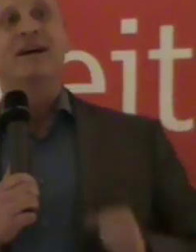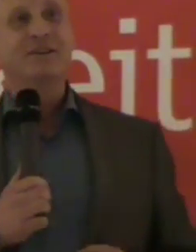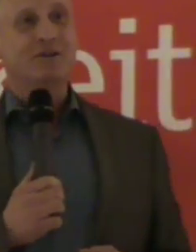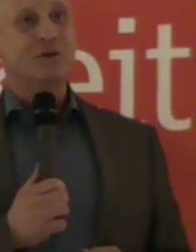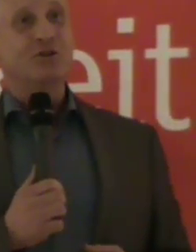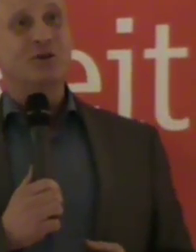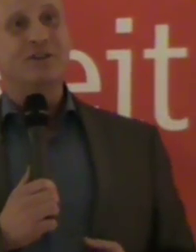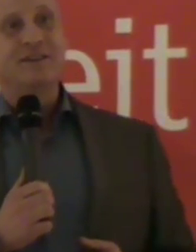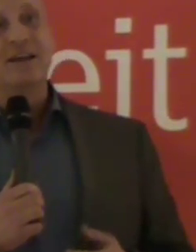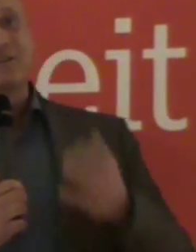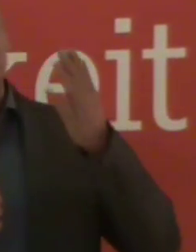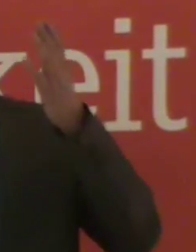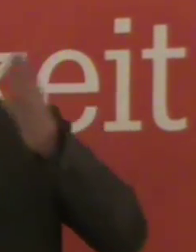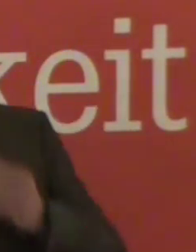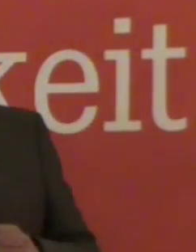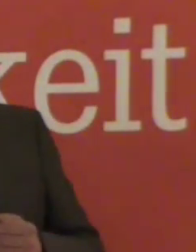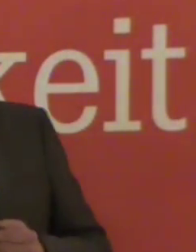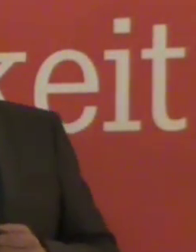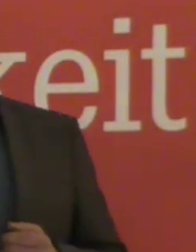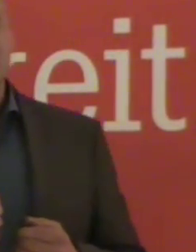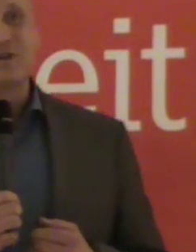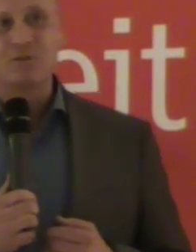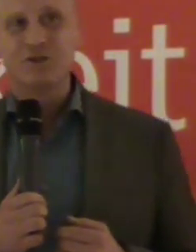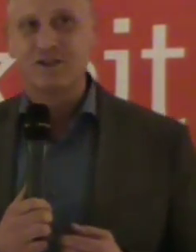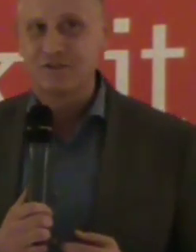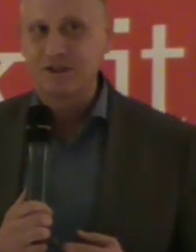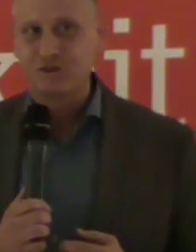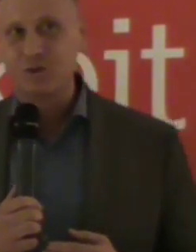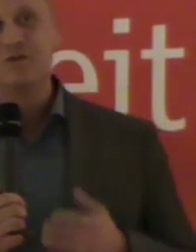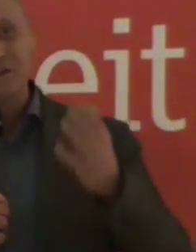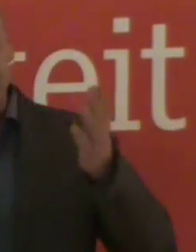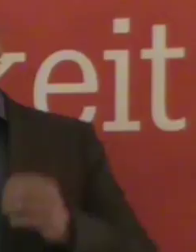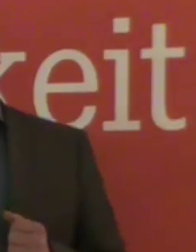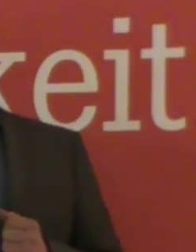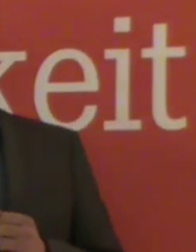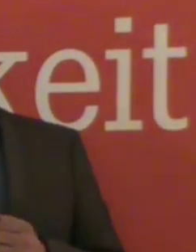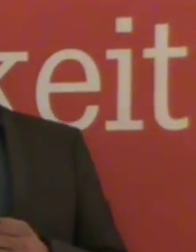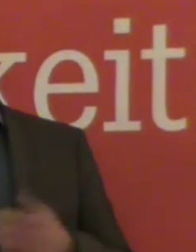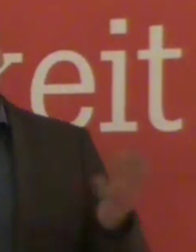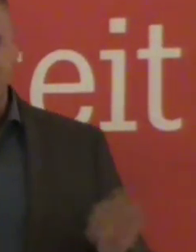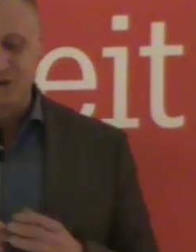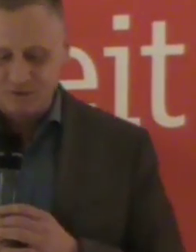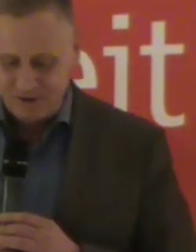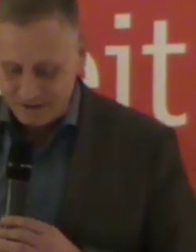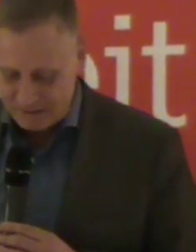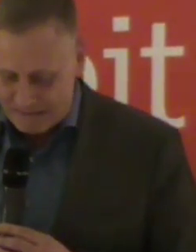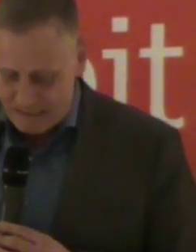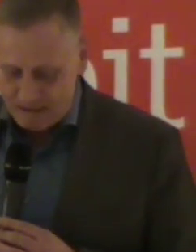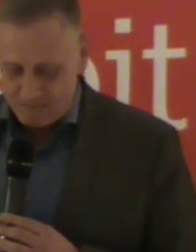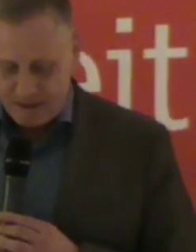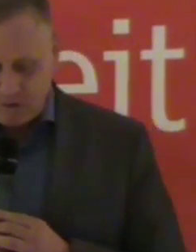Spitzenkandidaten, einer davon ist heute hier. Herzlich willkommen, der Vorsitzende der Bundestagsfraktion, Dietmar Bartsch. Herzlich willkommen